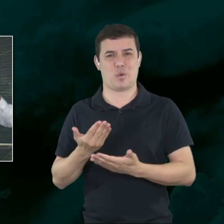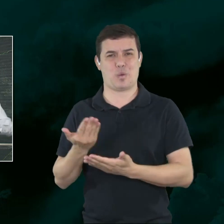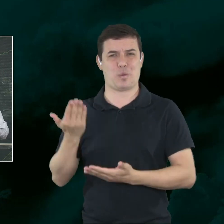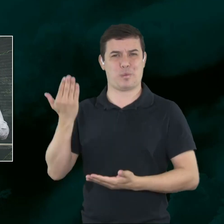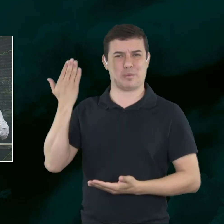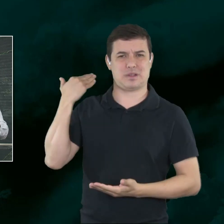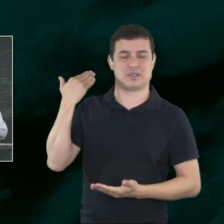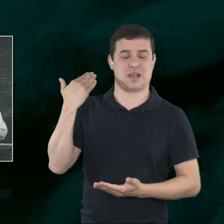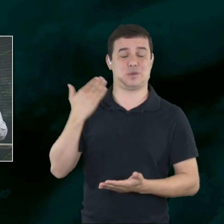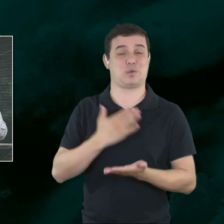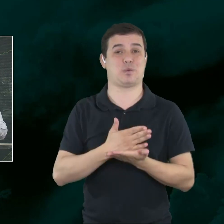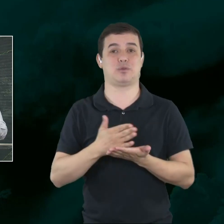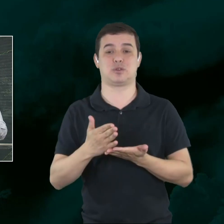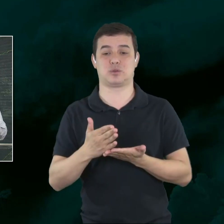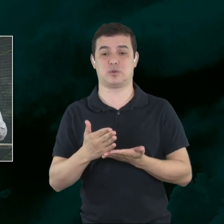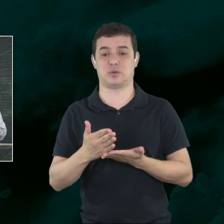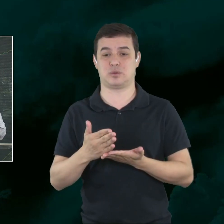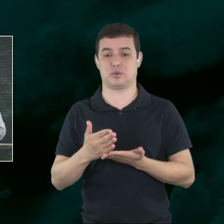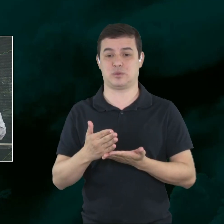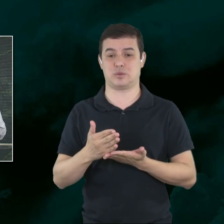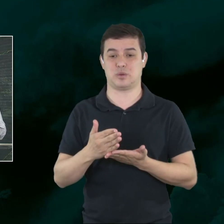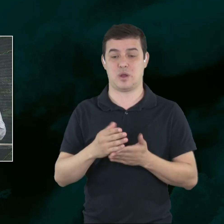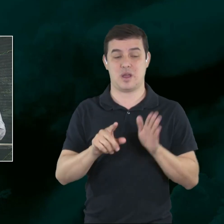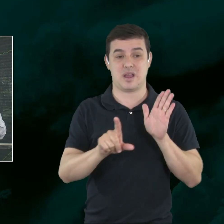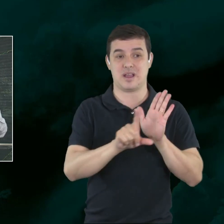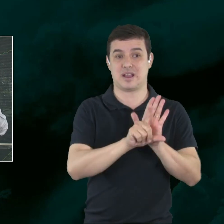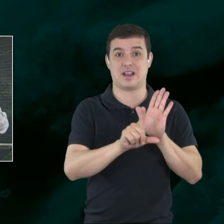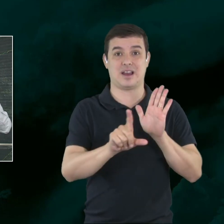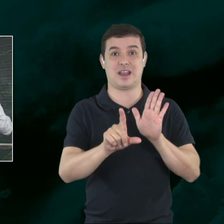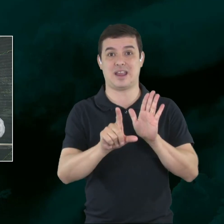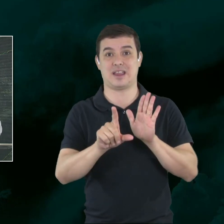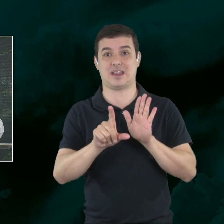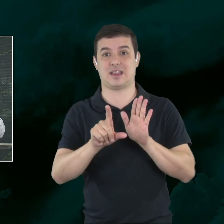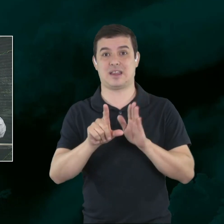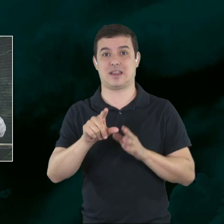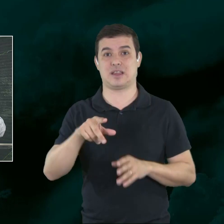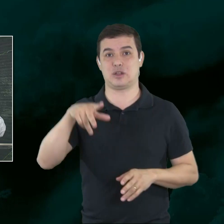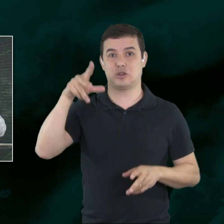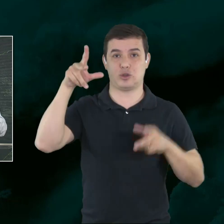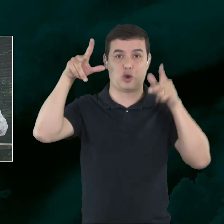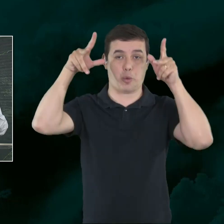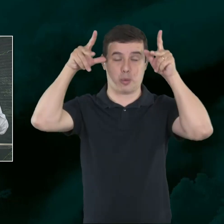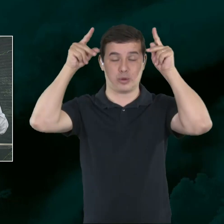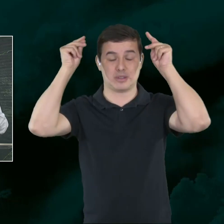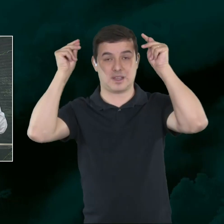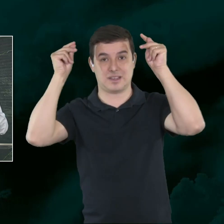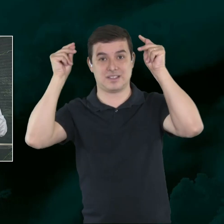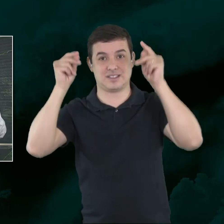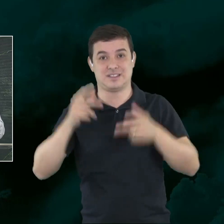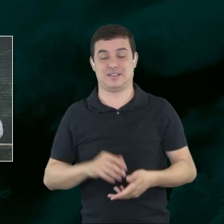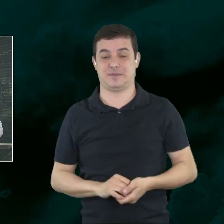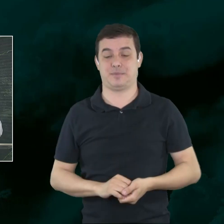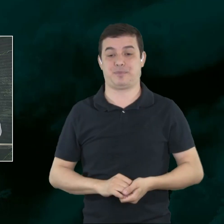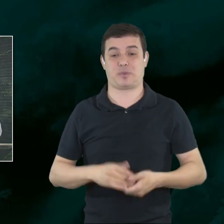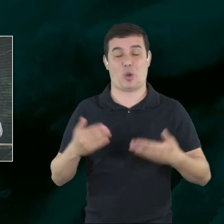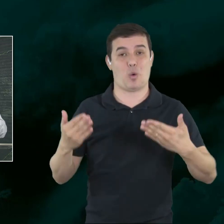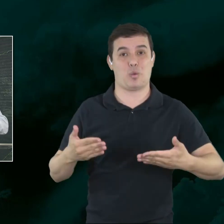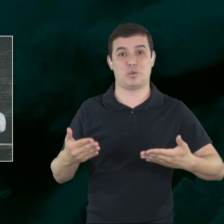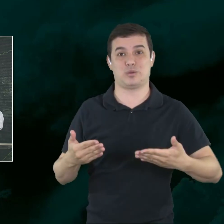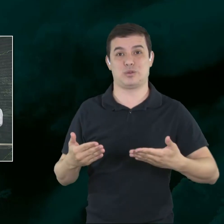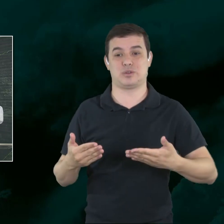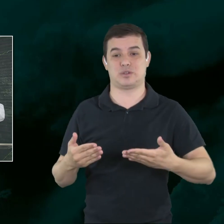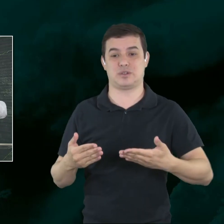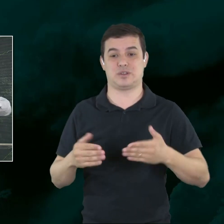da ética, da própria lei de Deus, né, esses conceitos da